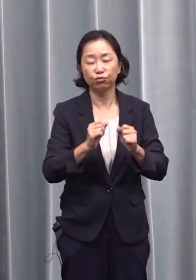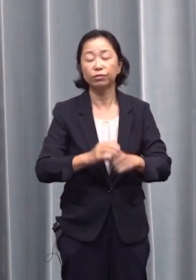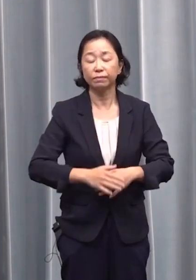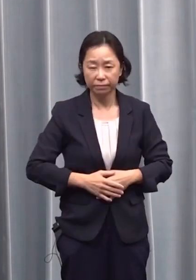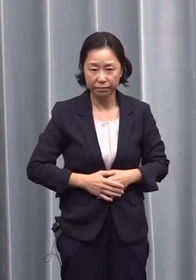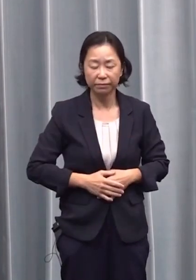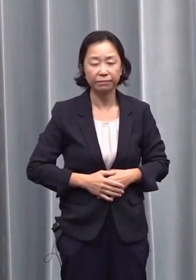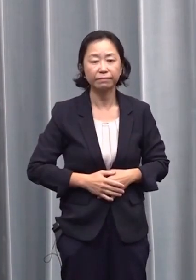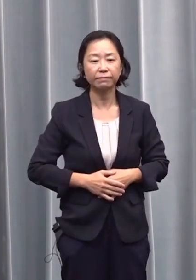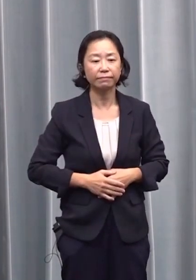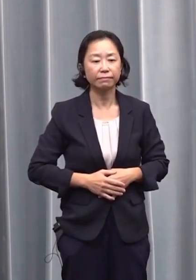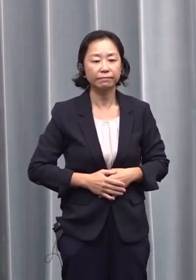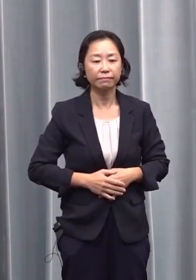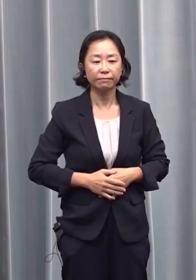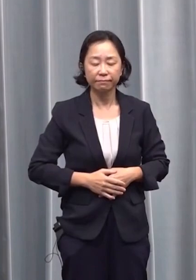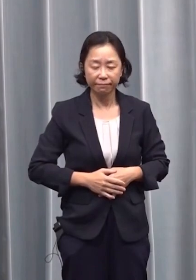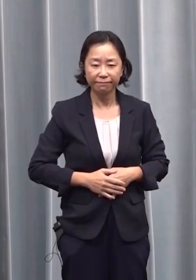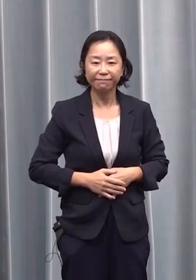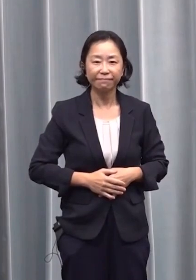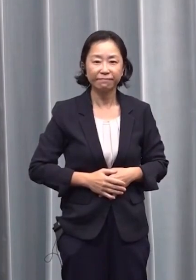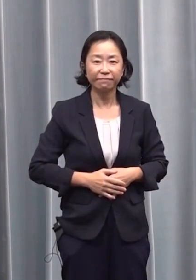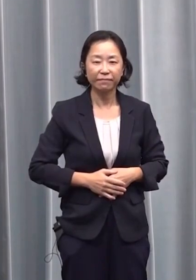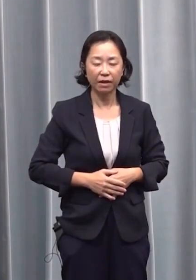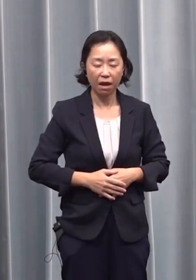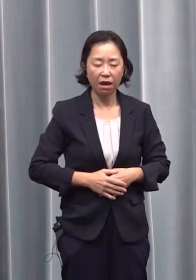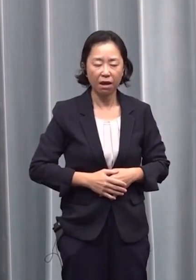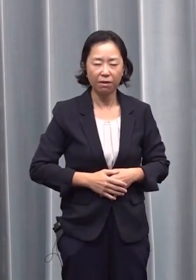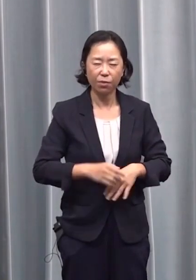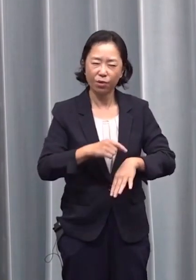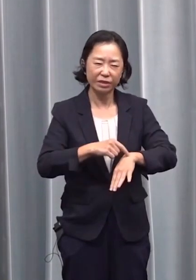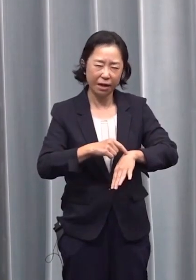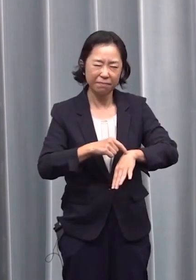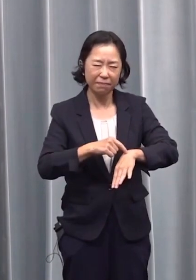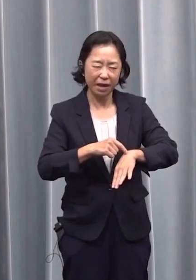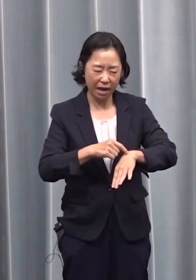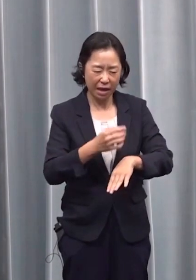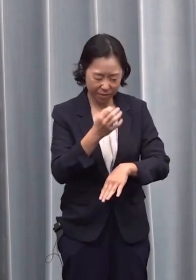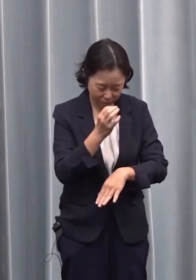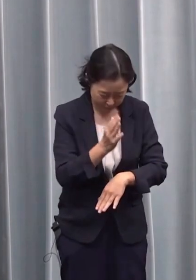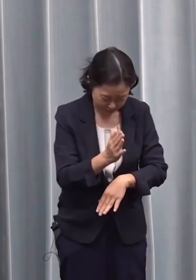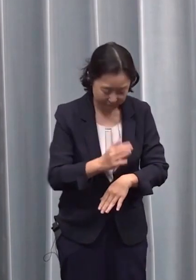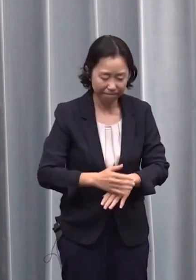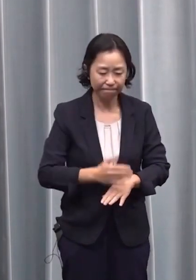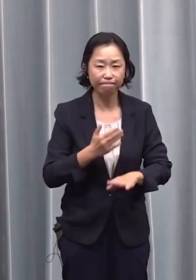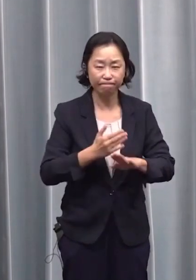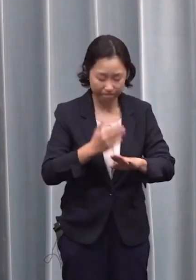それが 申し訳ございません。時間がありがとうございました。